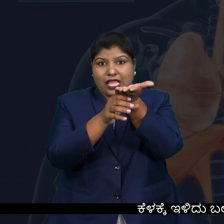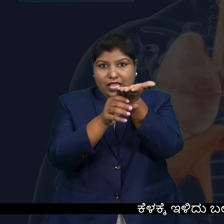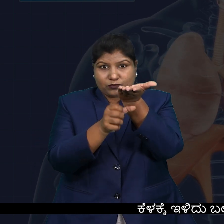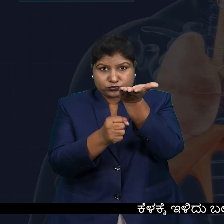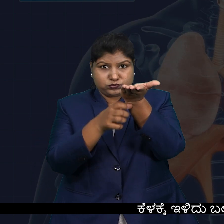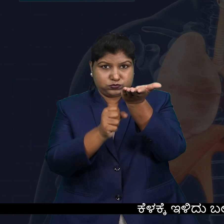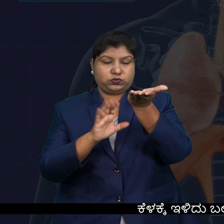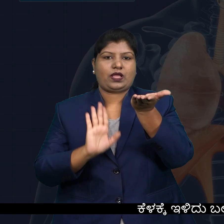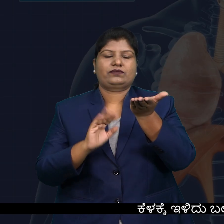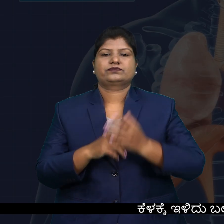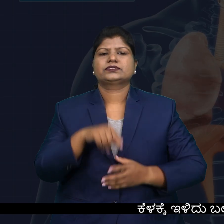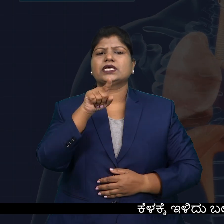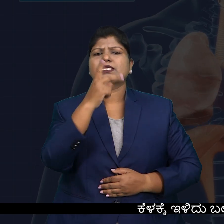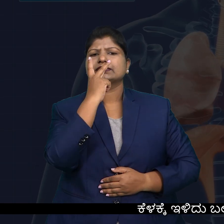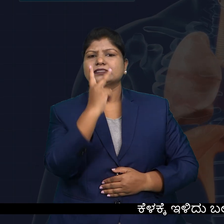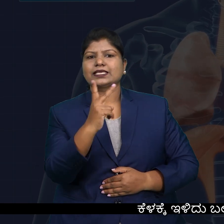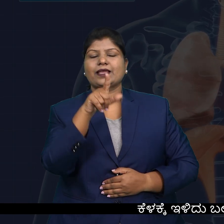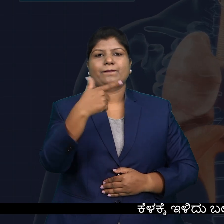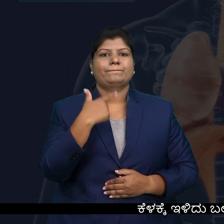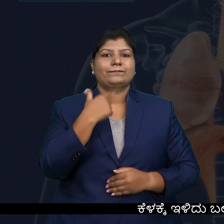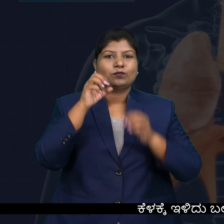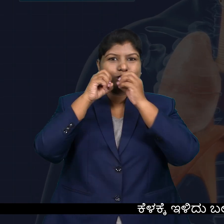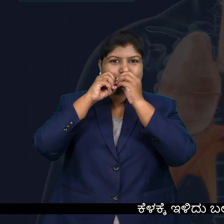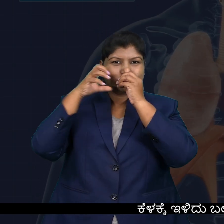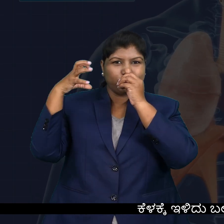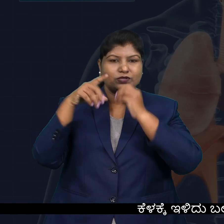ಎಳೆದು ಬಲೂನ್ಗಳನ್ನು ವೀಕ್ಷಿಸಿ.